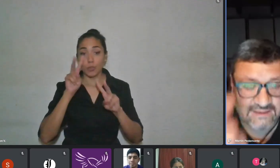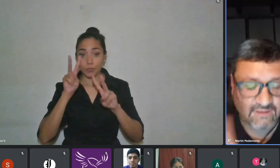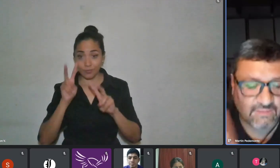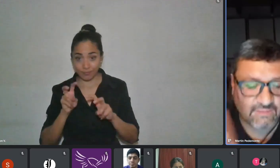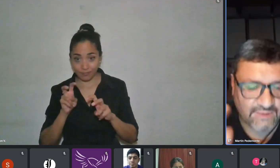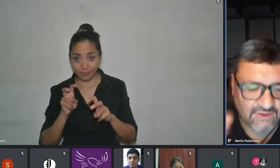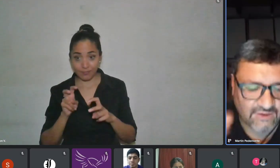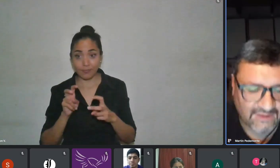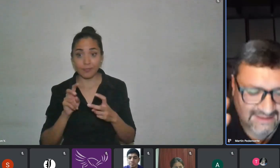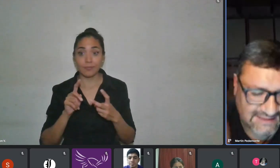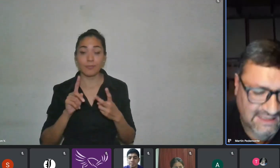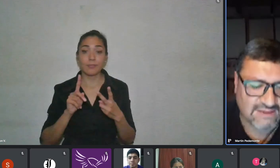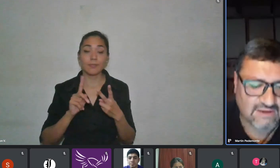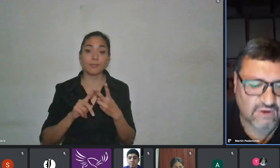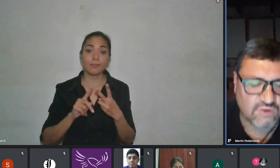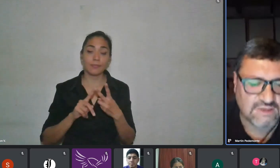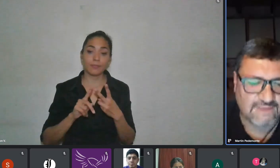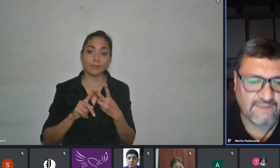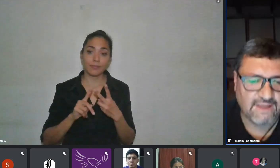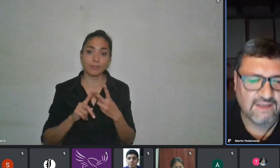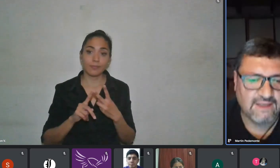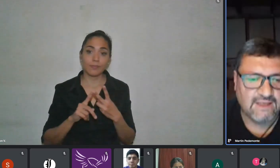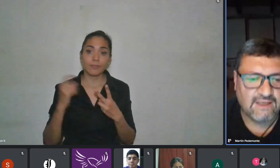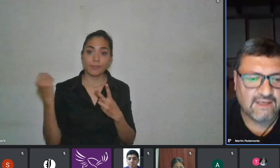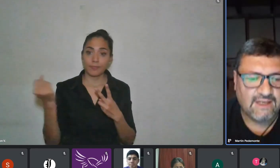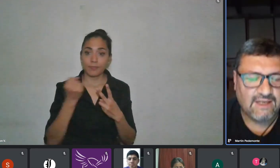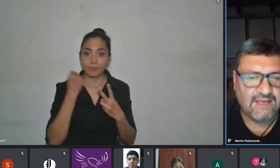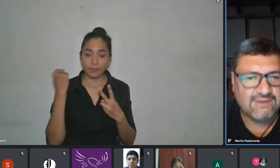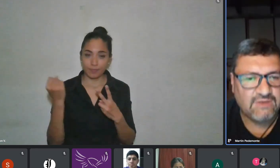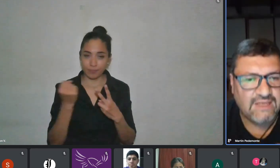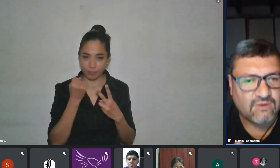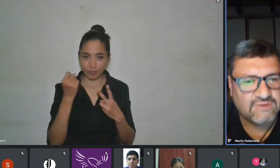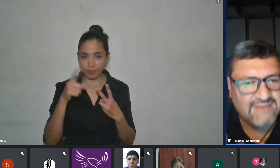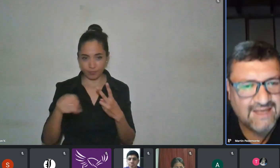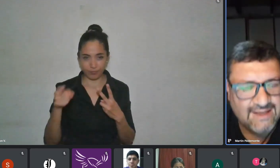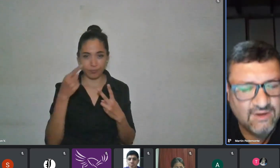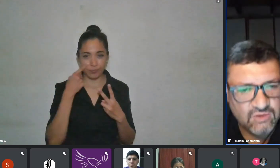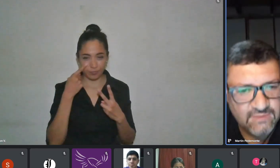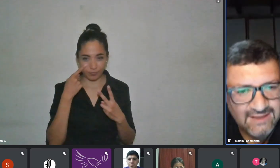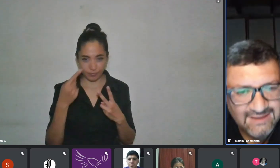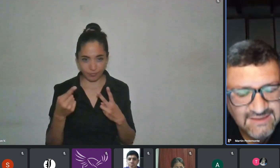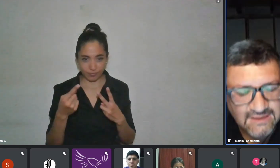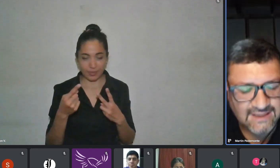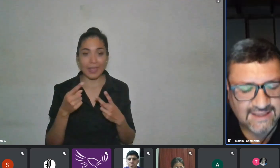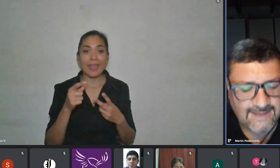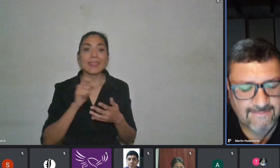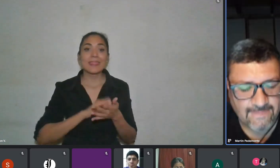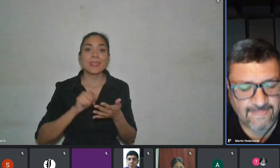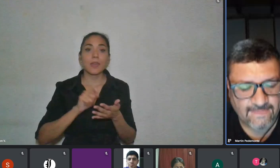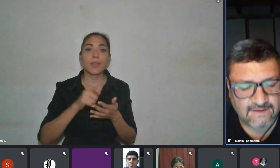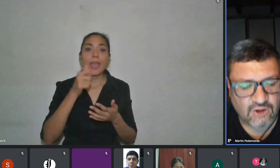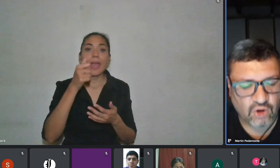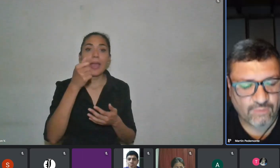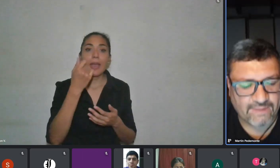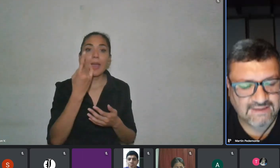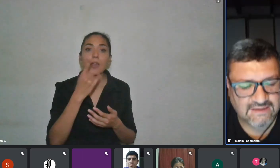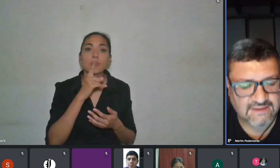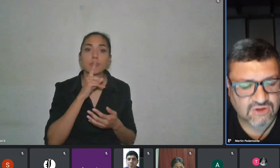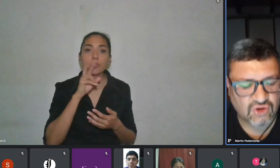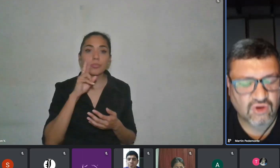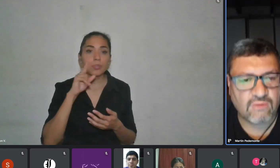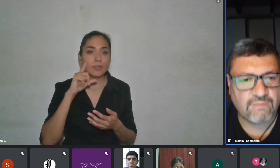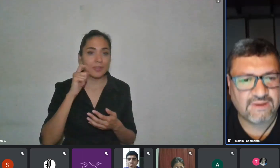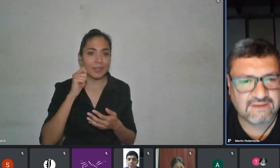hablado con Esteban, pero quizás es muy importante que lo escuchen. La teoría austríaca de la economía dice de que